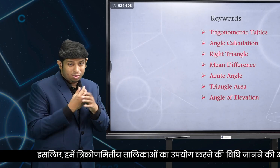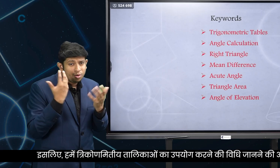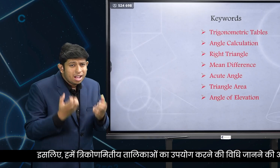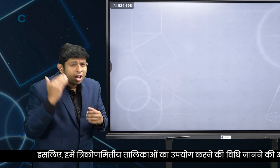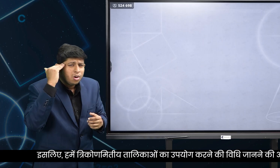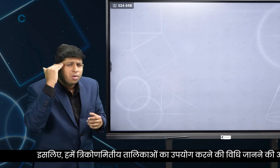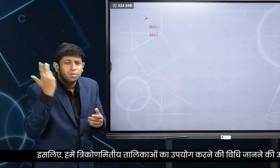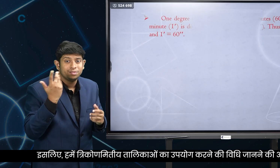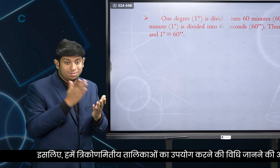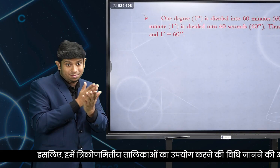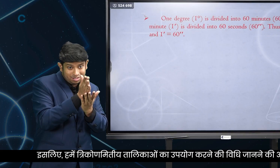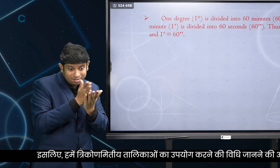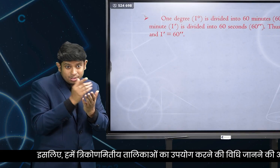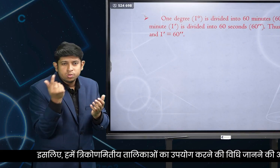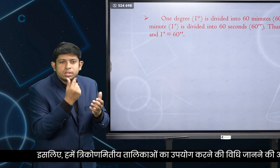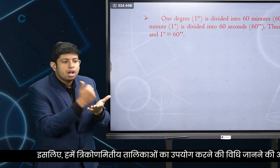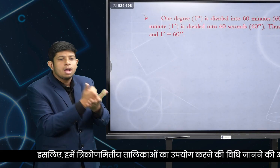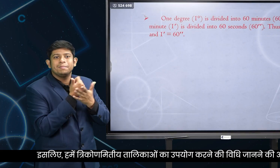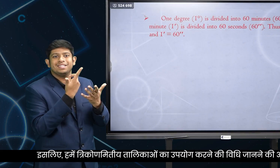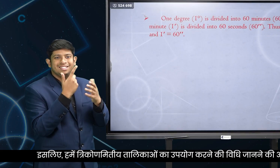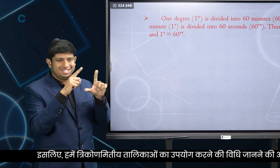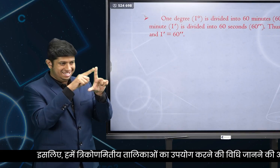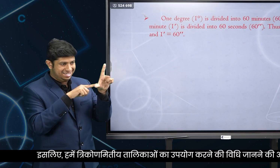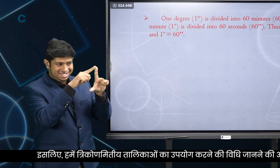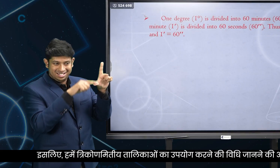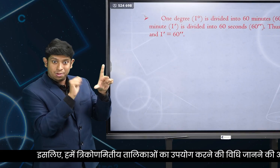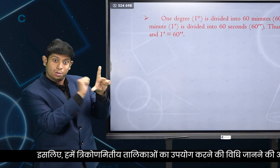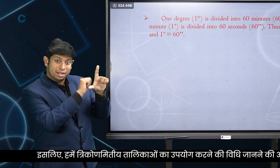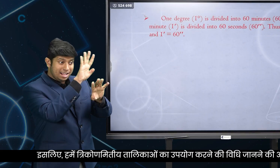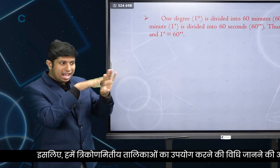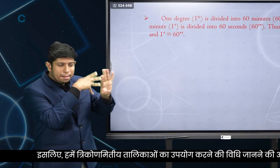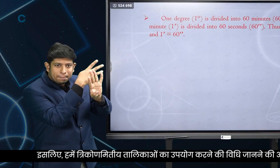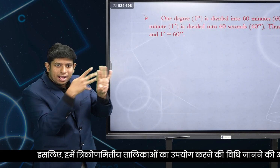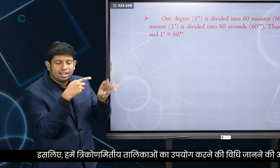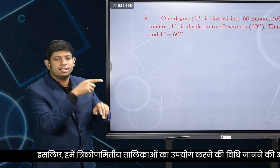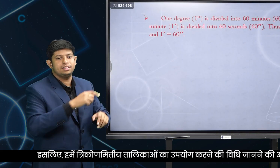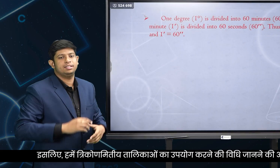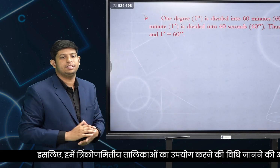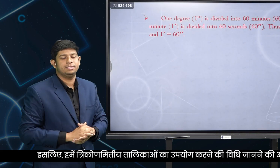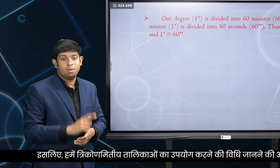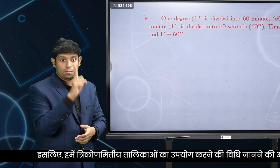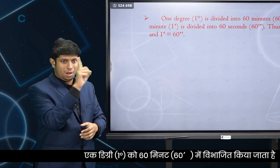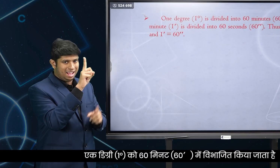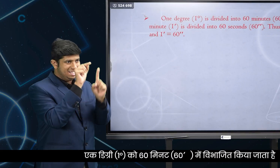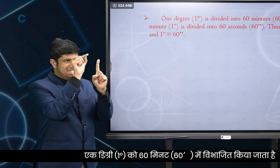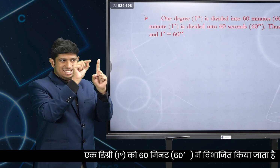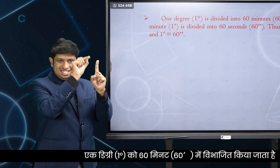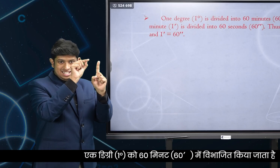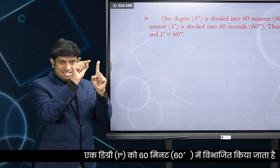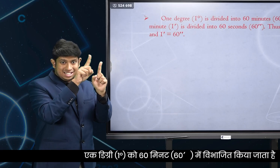इसलिए हमें त्रिकोणमितीय तालिकाओं का उपयोग करने की विधि जानने की आवश्यकता है। 1 डिग्री को